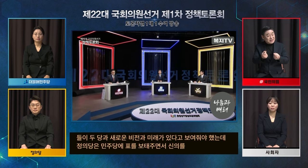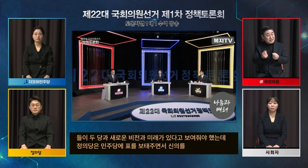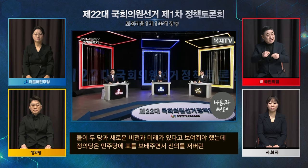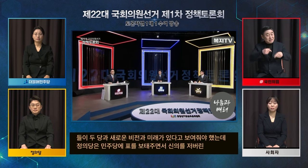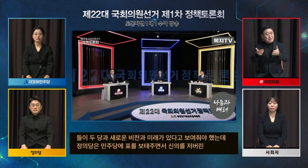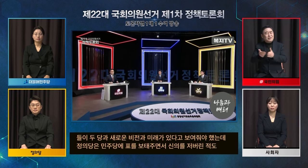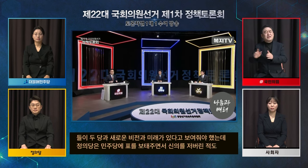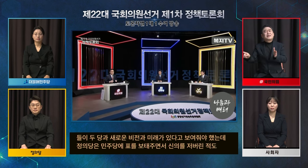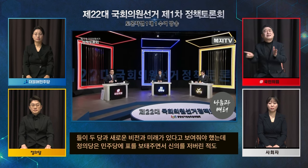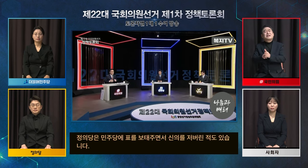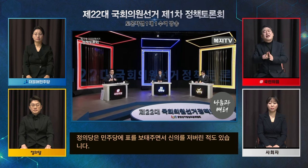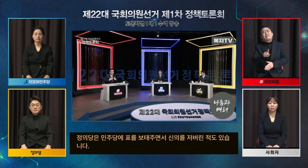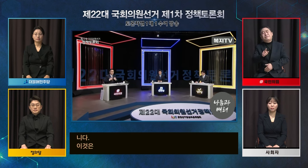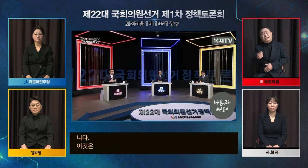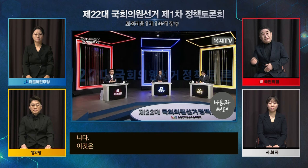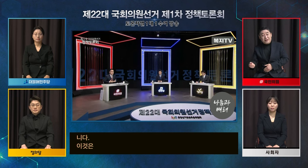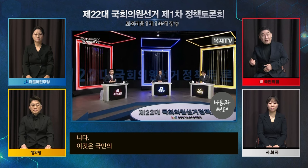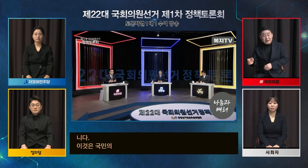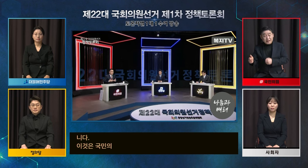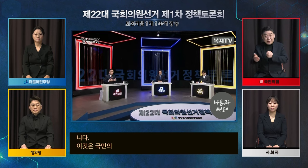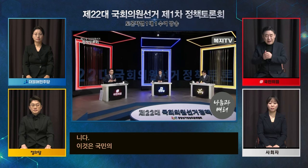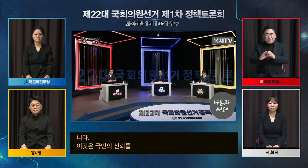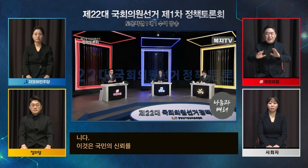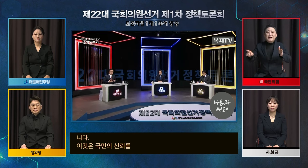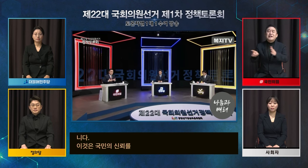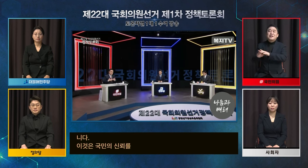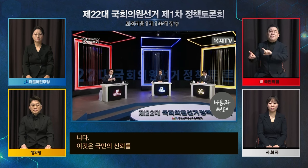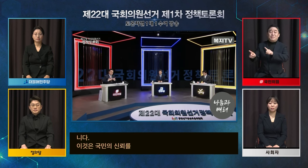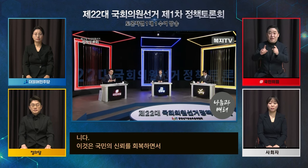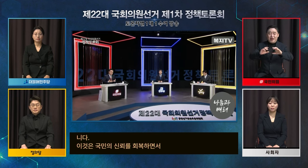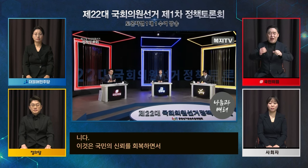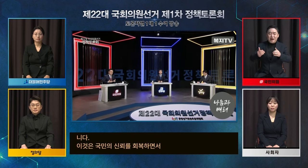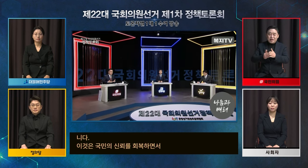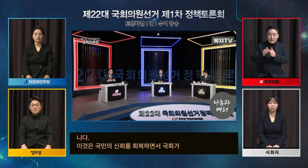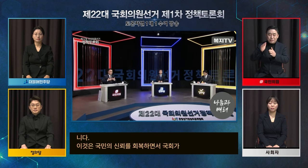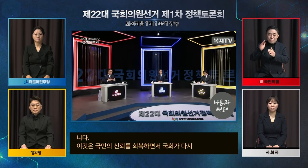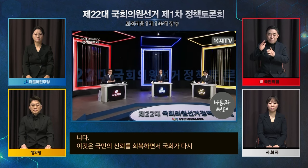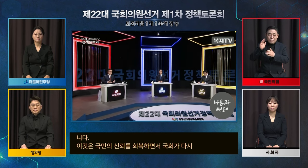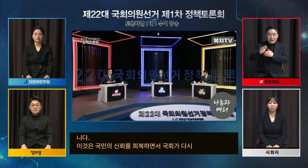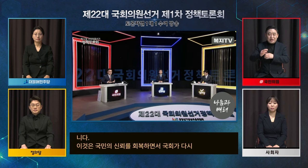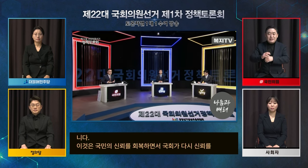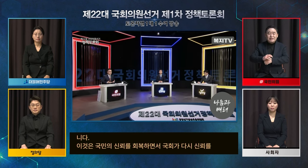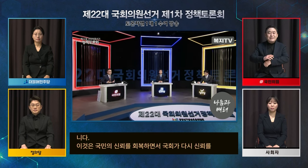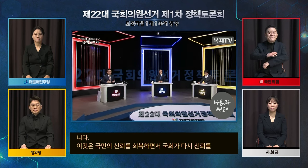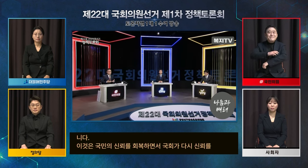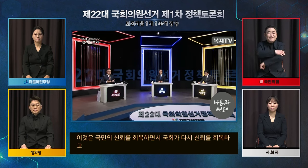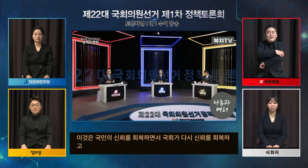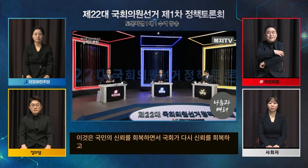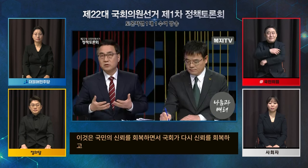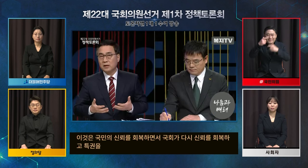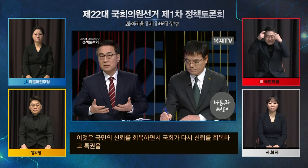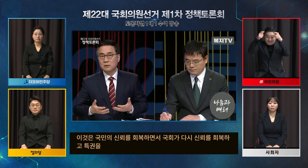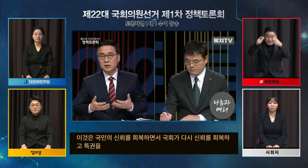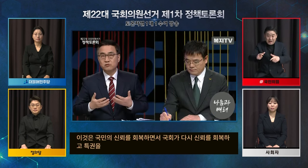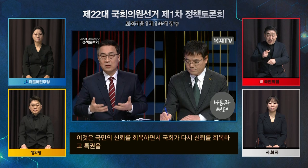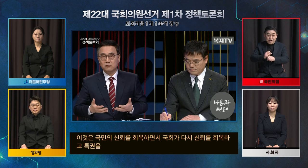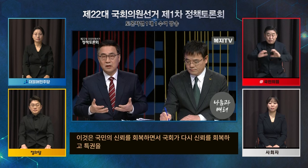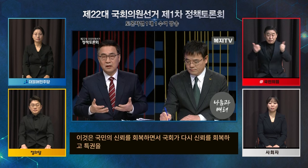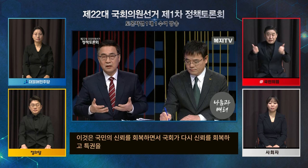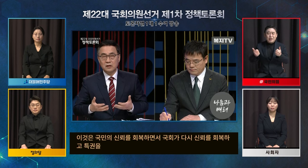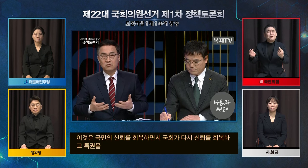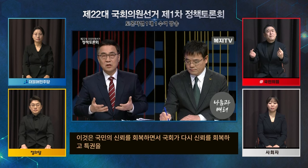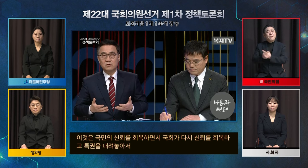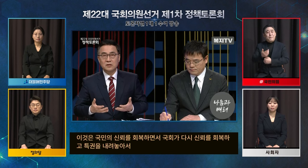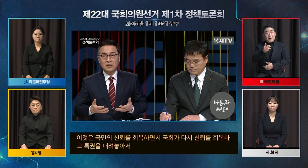그래서 이것은 국민의 신뢰를 회복해서 국회가 다시 신뢰를 회복하고 특권을 내려놓아서 정말 국회를 믿을 수